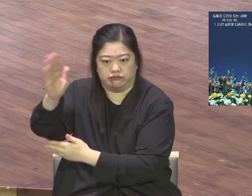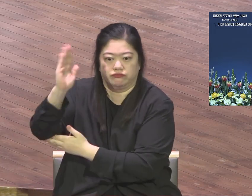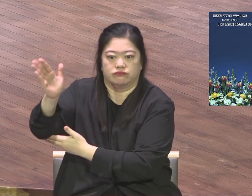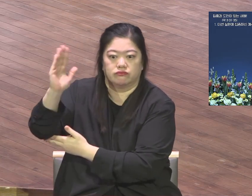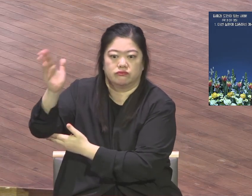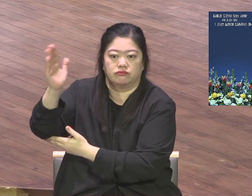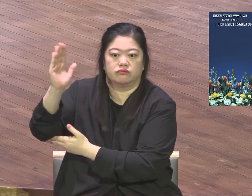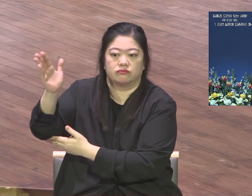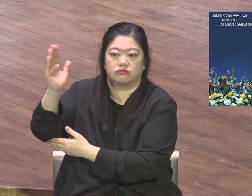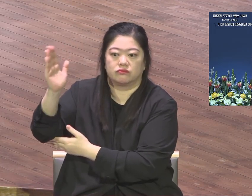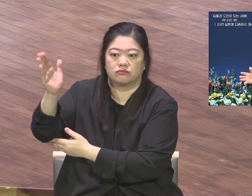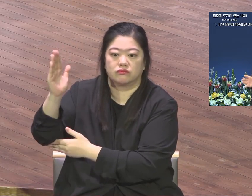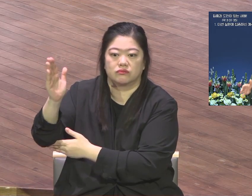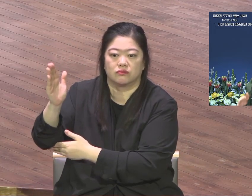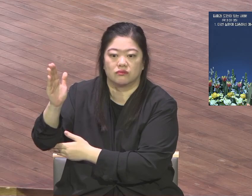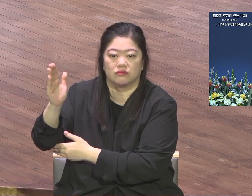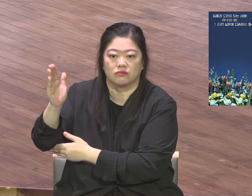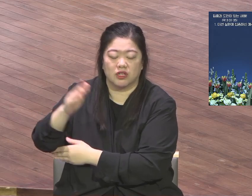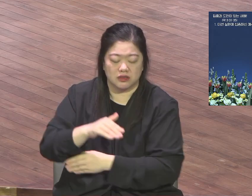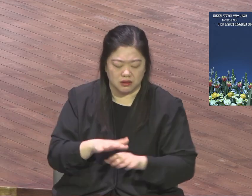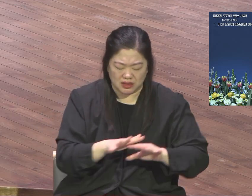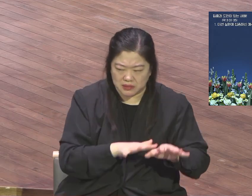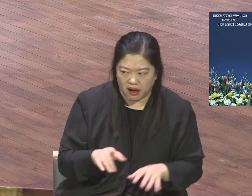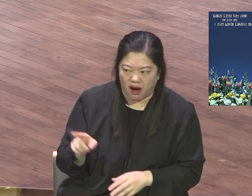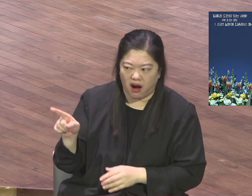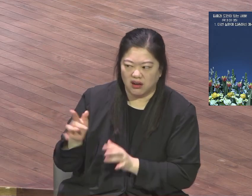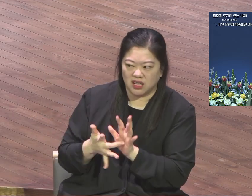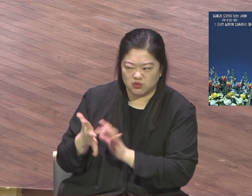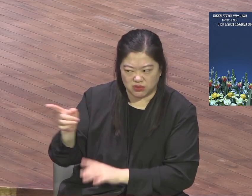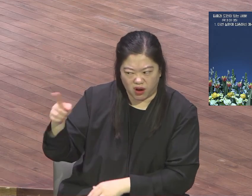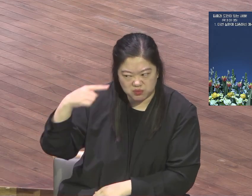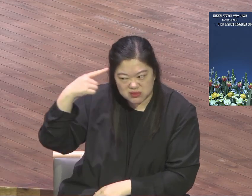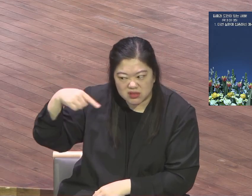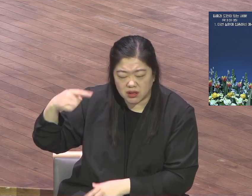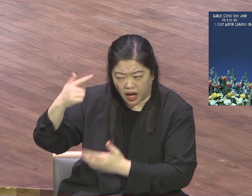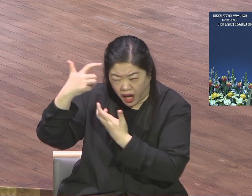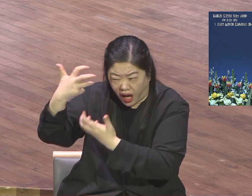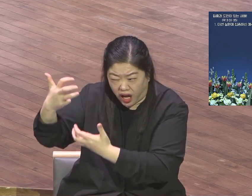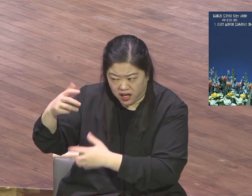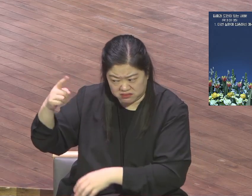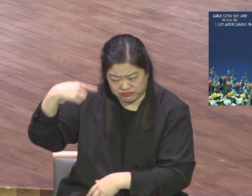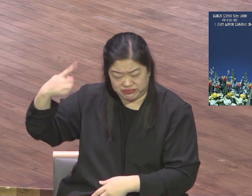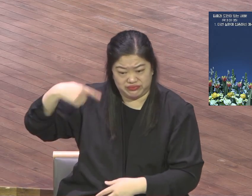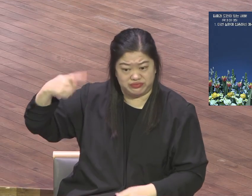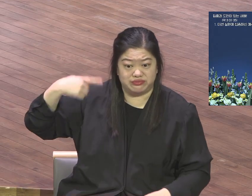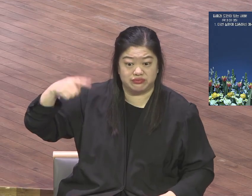예수님을 뭐요? 정신 나간 사람이다. 미친 거 아니냐 저거.